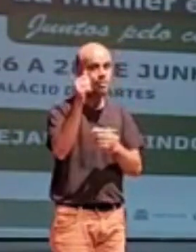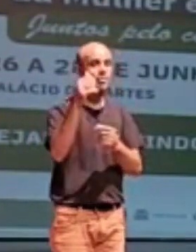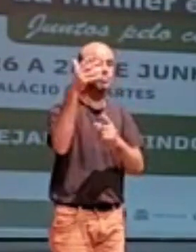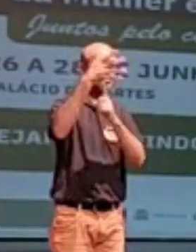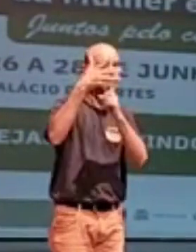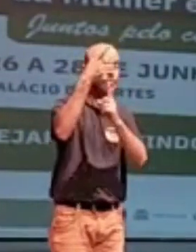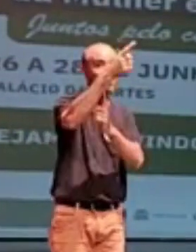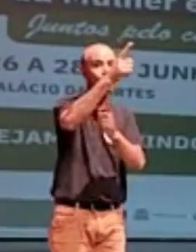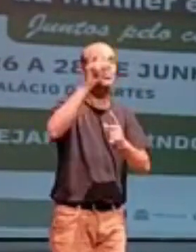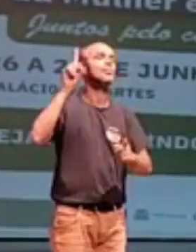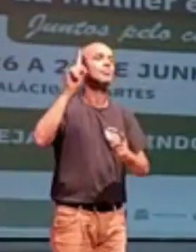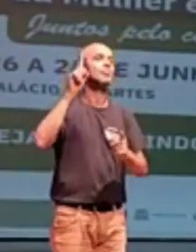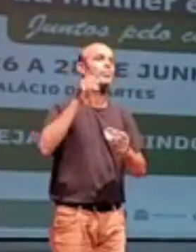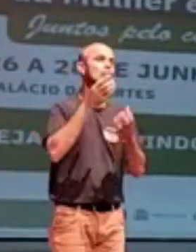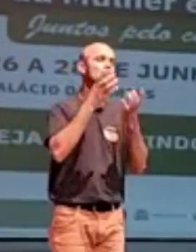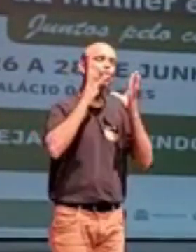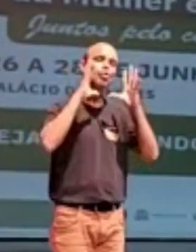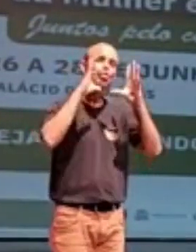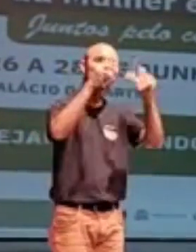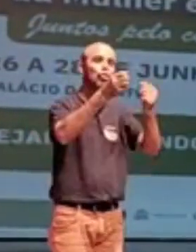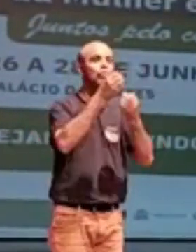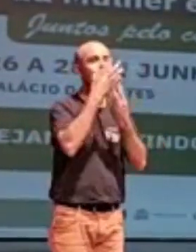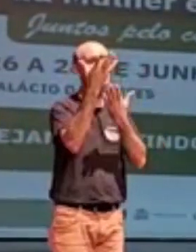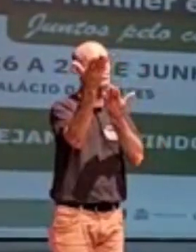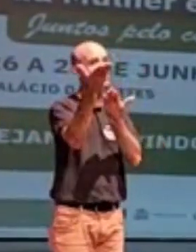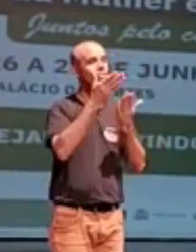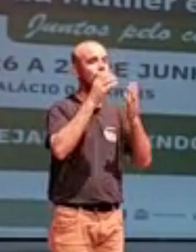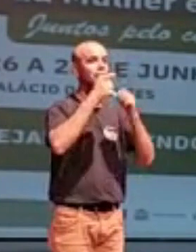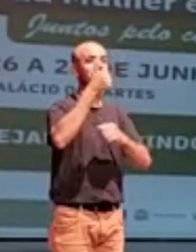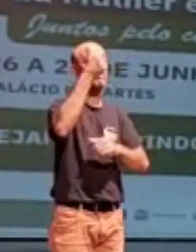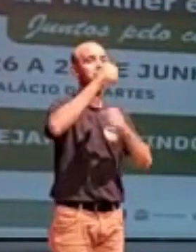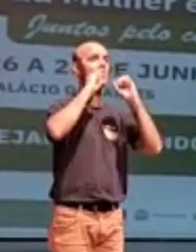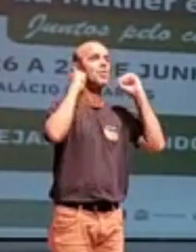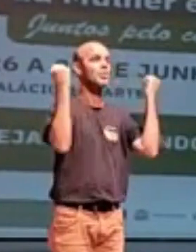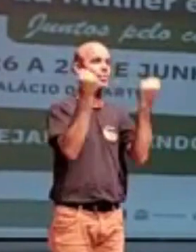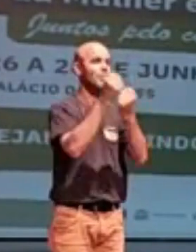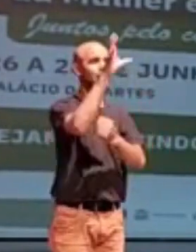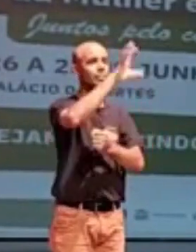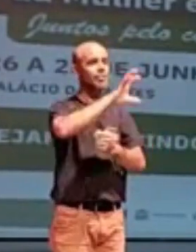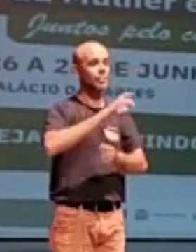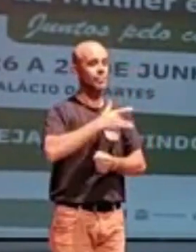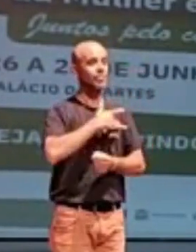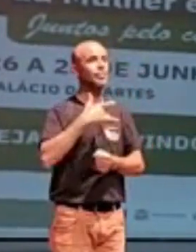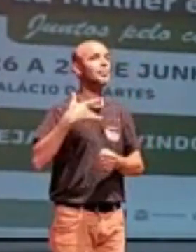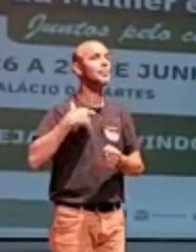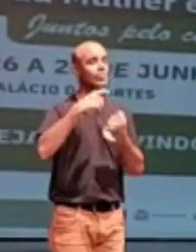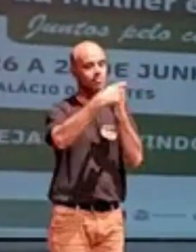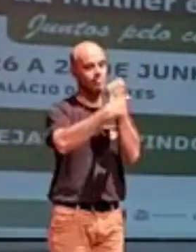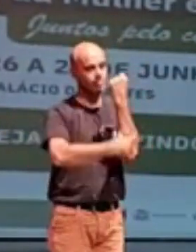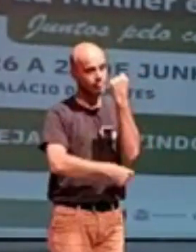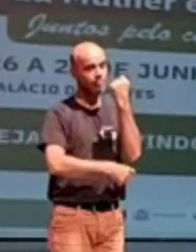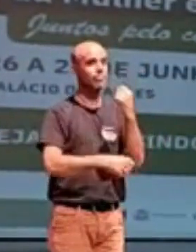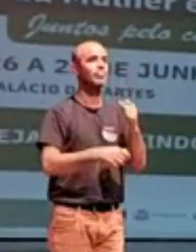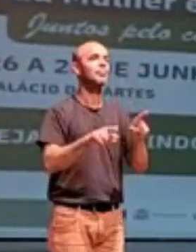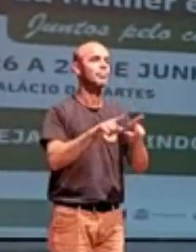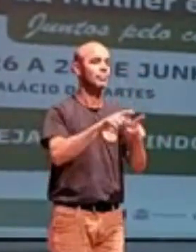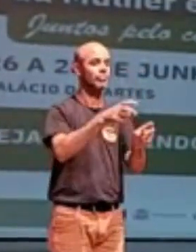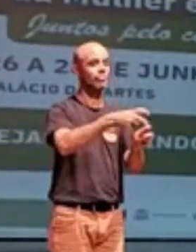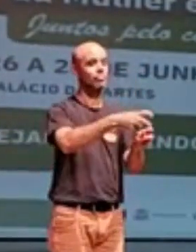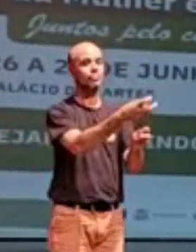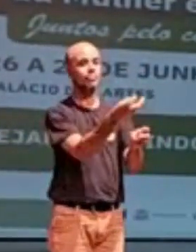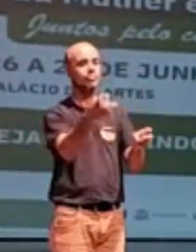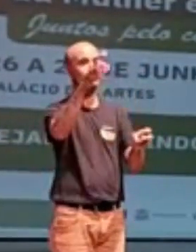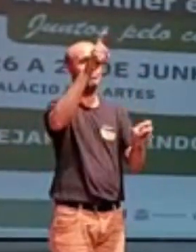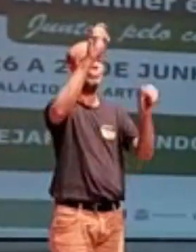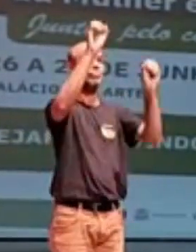e último, e sejam todos bem-vindos ao primeiro seminário regional da saúde da coluna da mulher e escoliose.